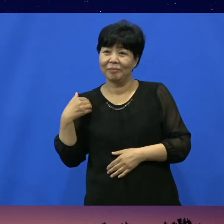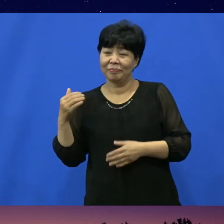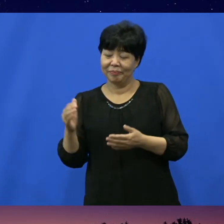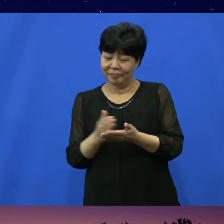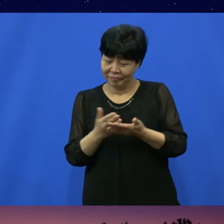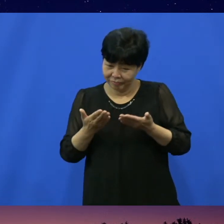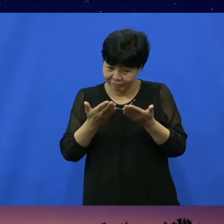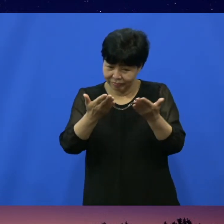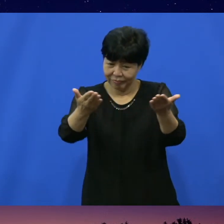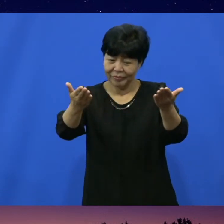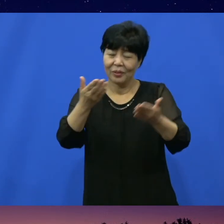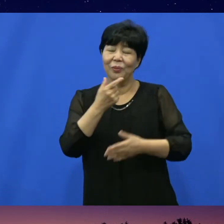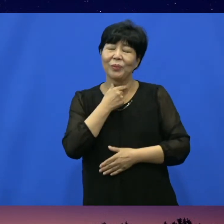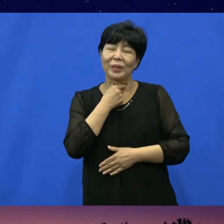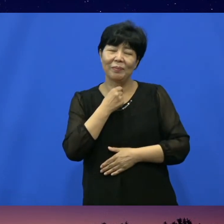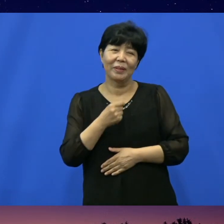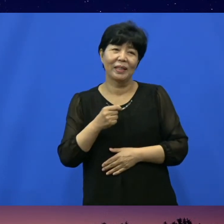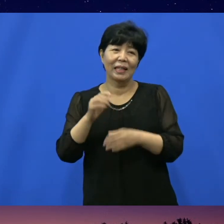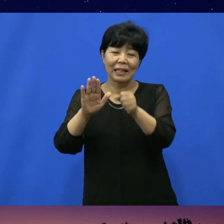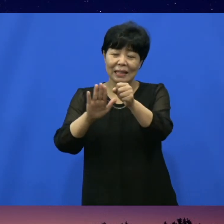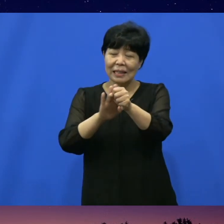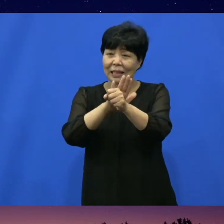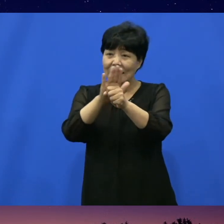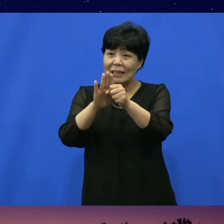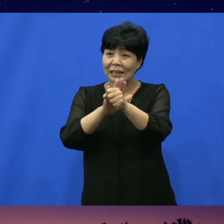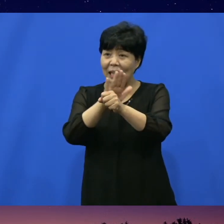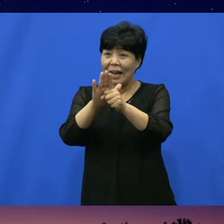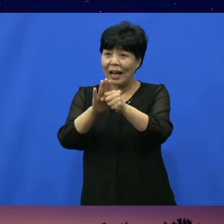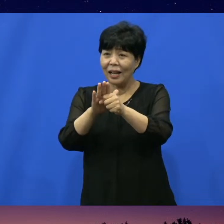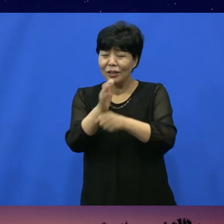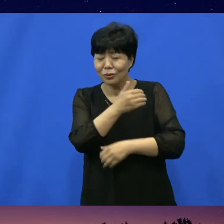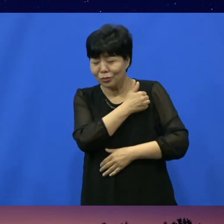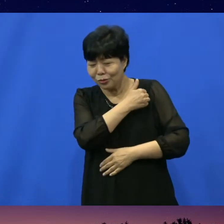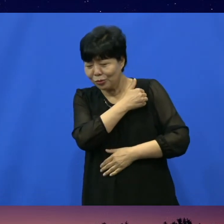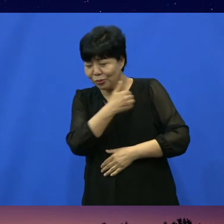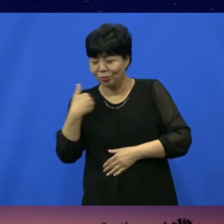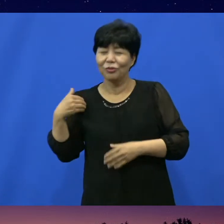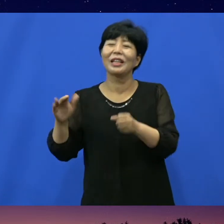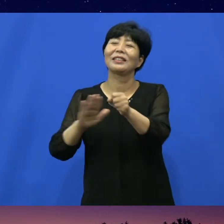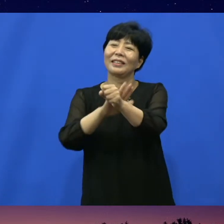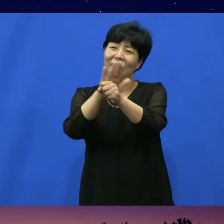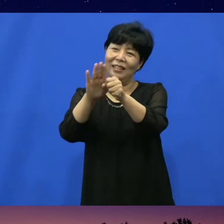여러분, 사랑에서 중요한 게 뭔지 아세요? 충분한 사랑을 받는 거예요.